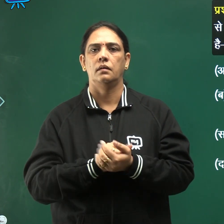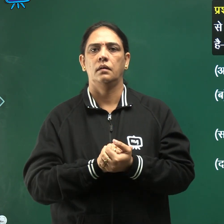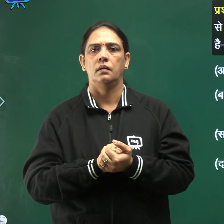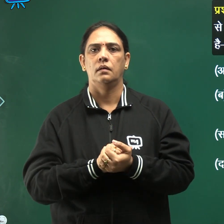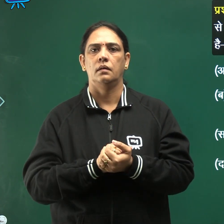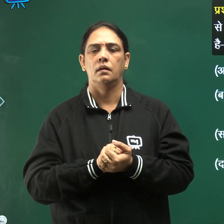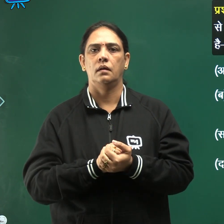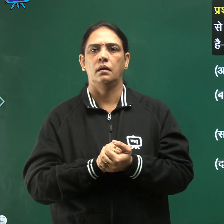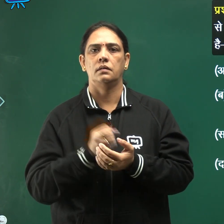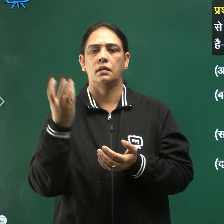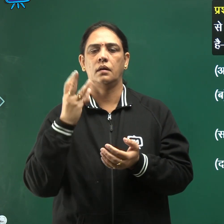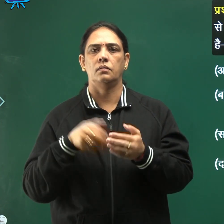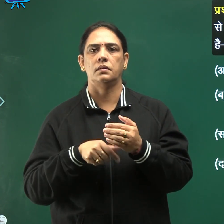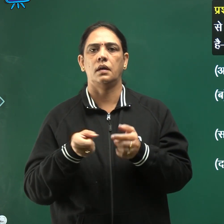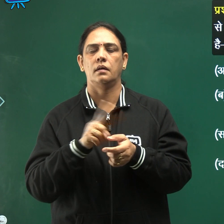बंटन से